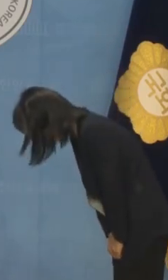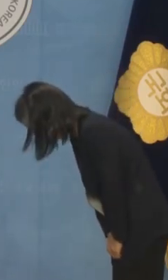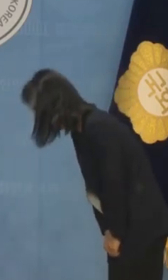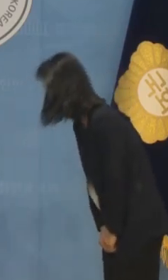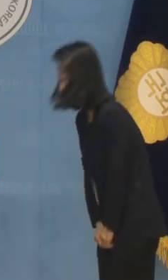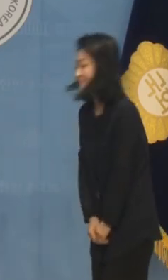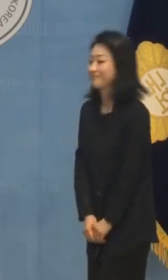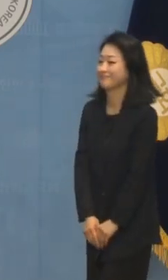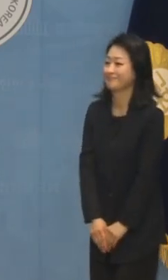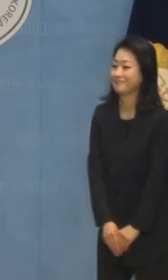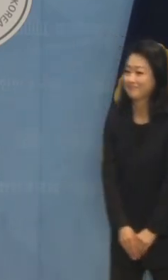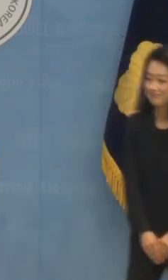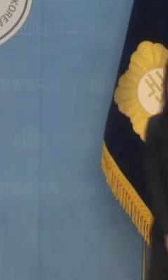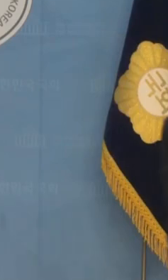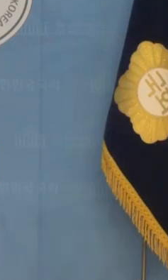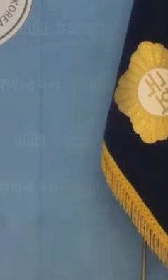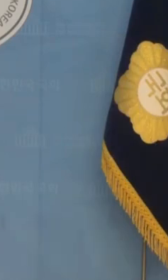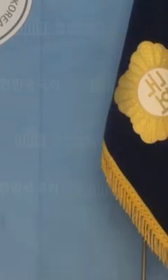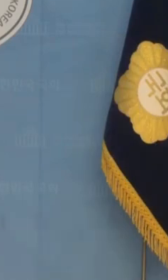고맙습니다.